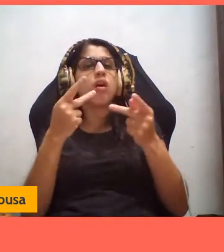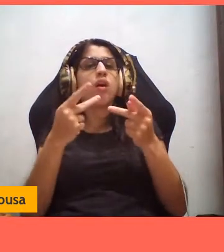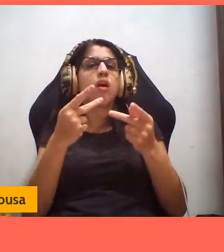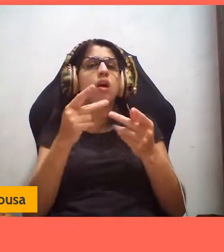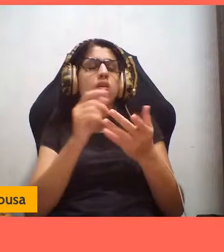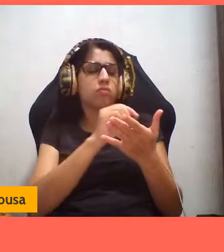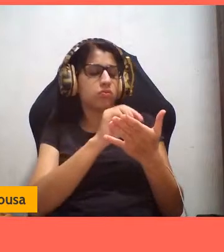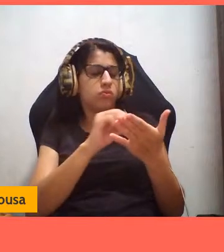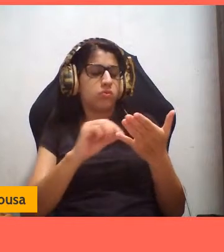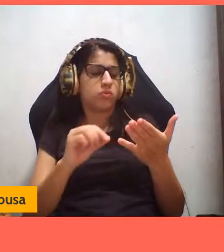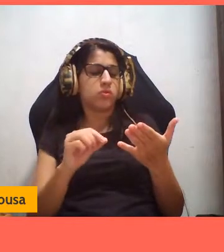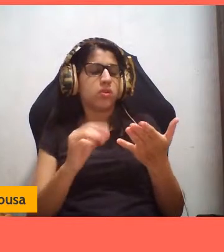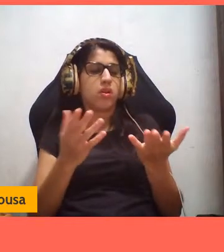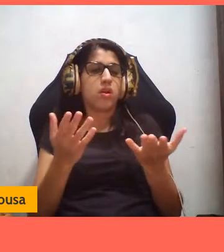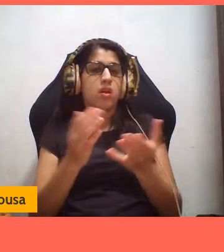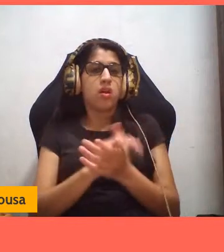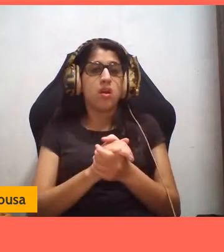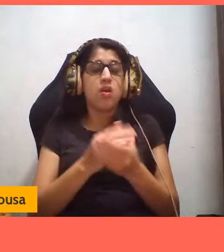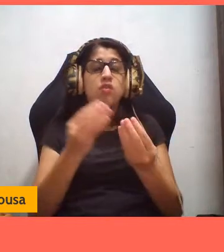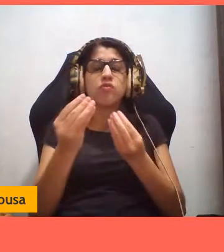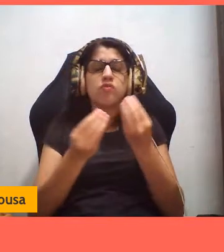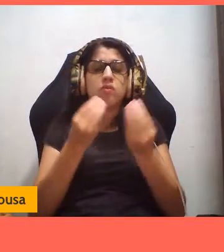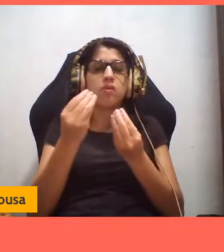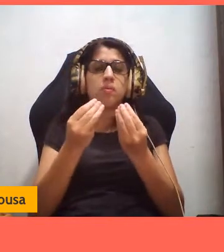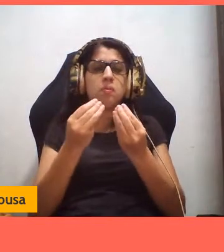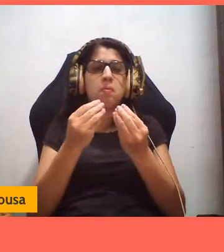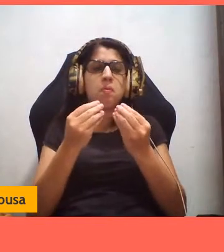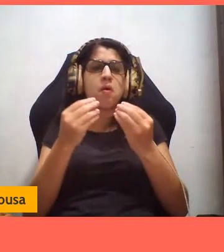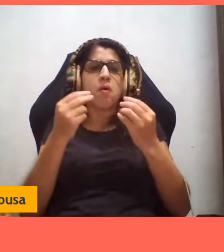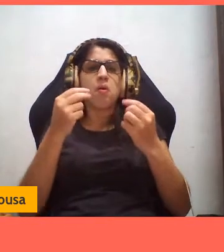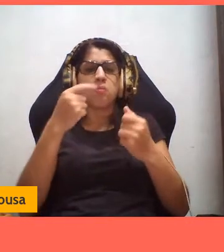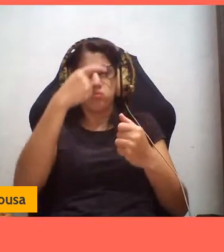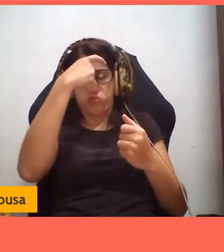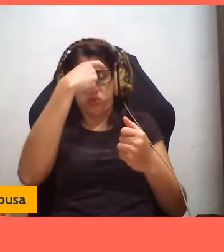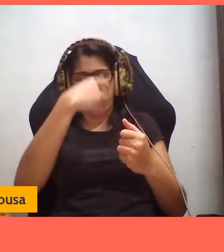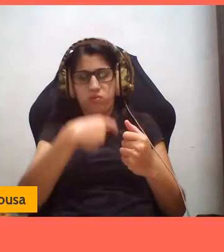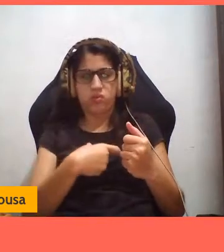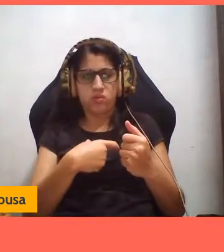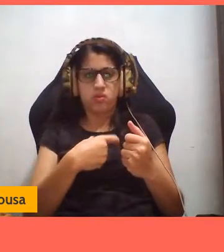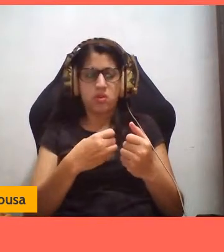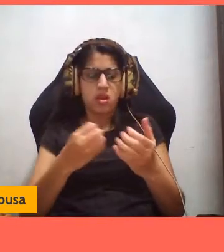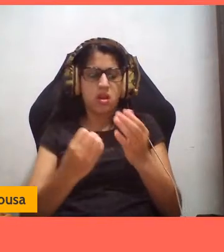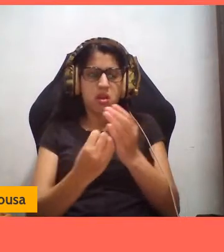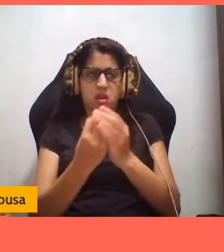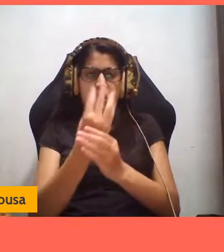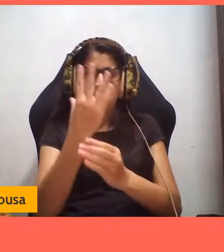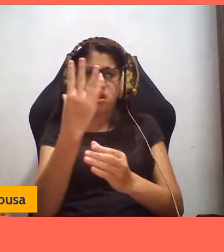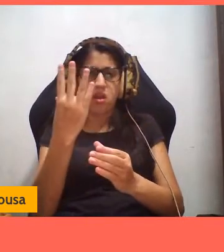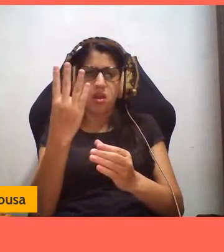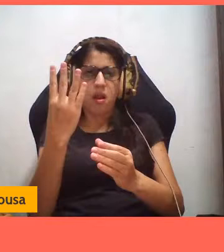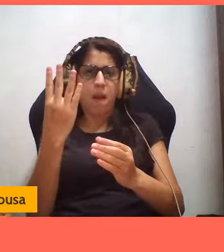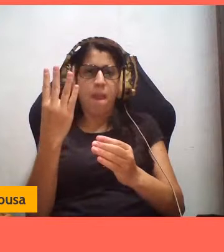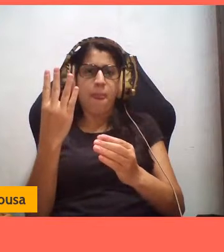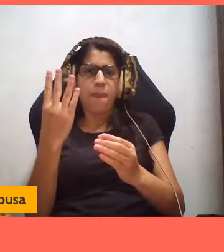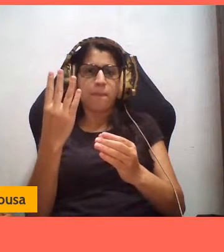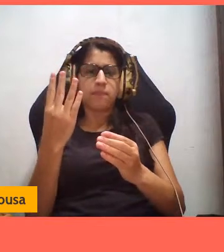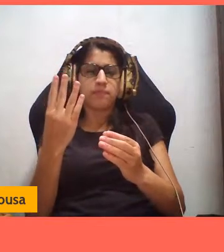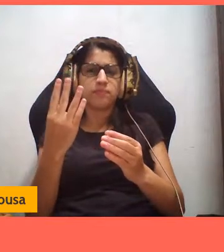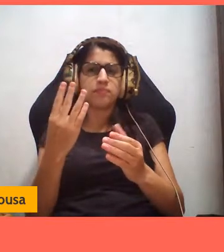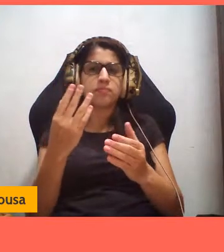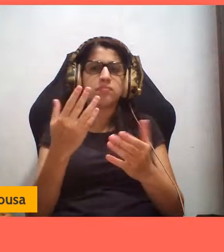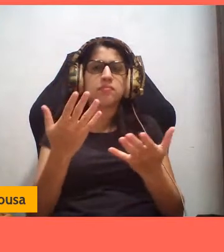forma em que os seres humanos criarem e criam para tentar